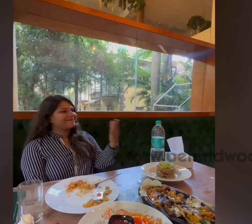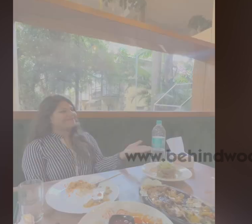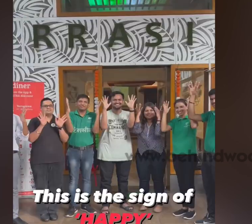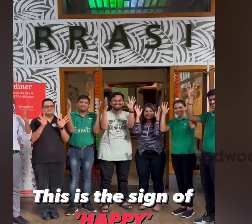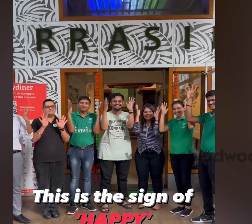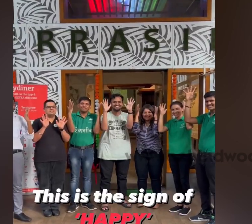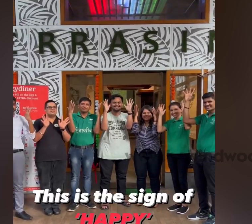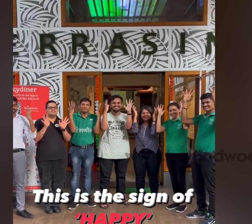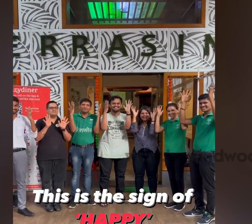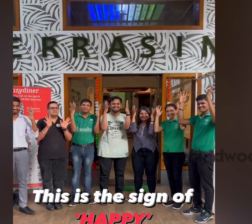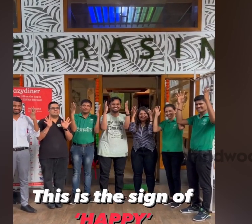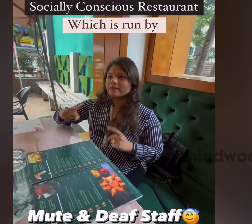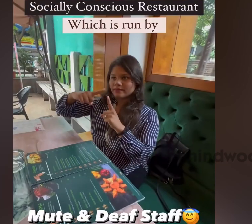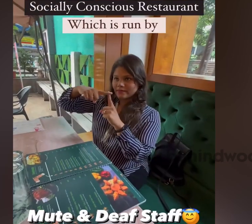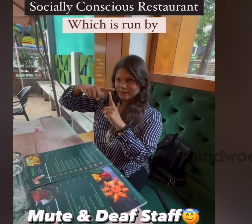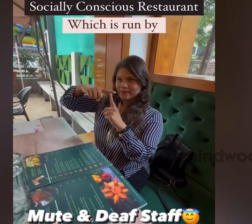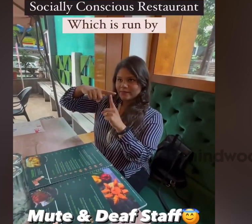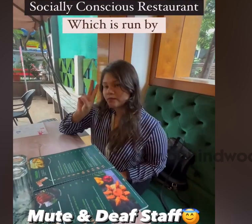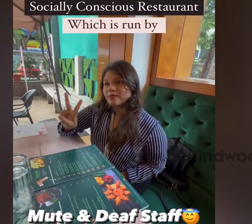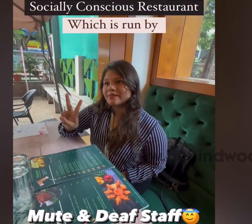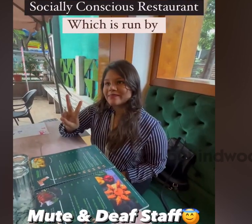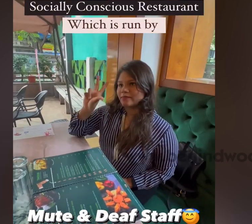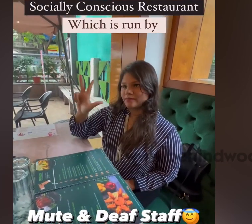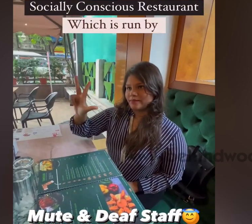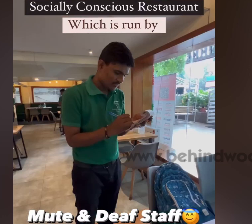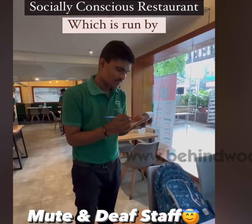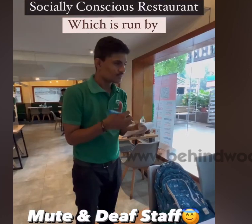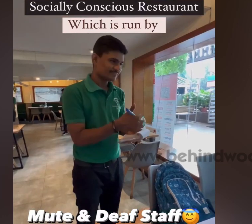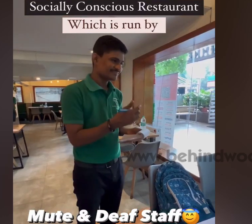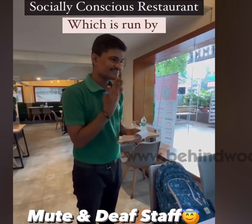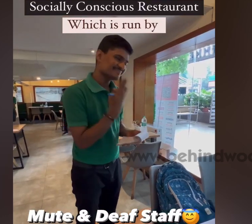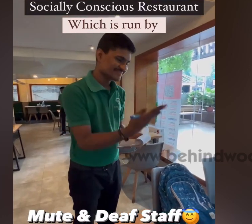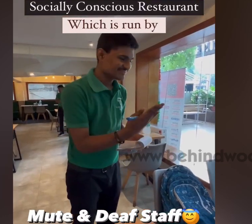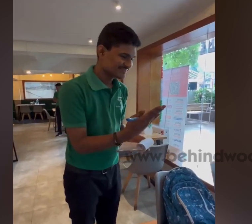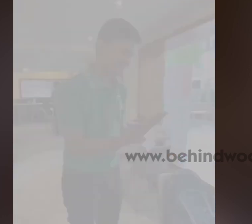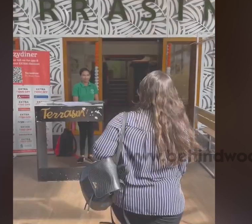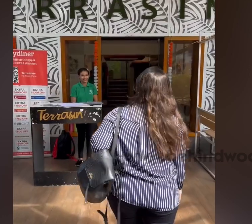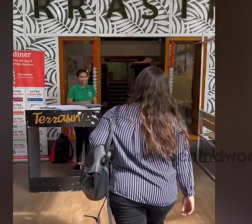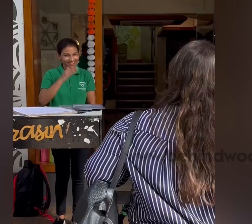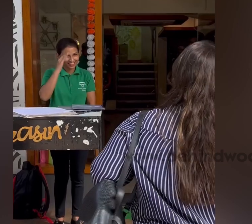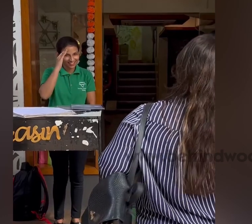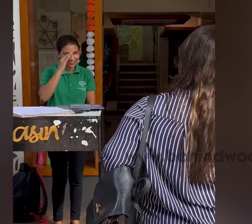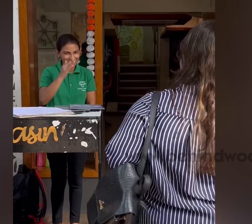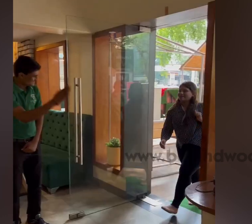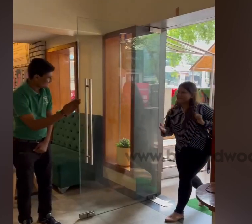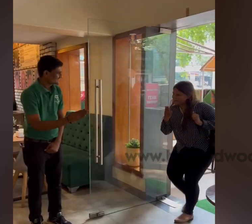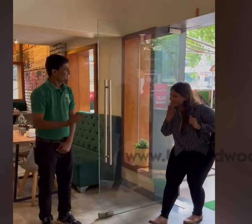അതുപോലെ ചിലർക്കുള്ള പരിമിതികൾ കാണുമ്പോൾ അവരെ കൊണ്ട് ചില സ്ഥാപനങ്ങൾ നടത്തിക്കൊണ്ടുപോകാൻ ബുദ്ധിമുട്ടുണ്ട് എന്ന ചിന്തയും അതിനുള്ള ഒരു